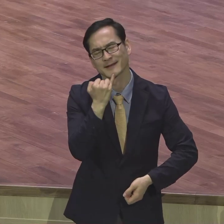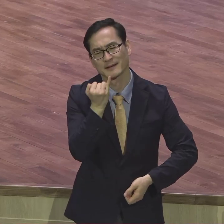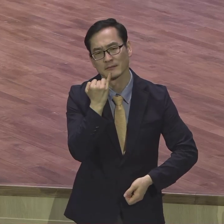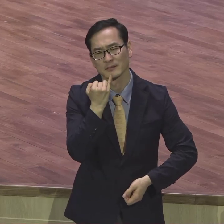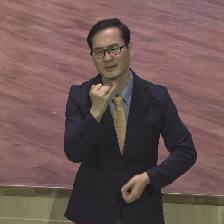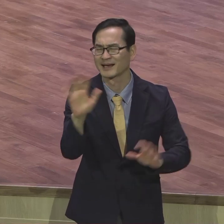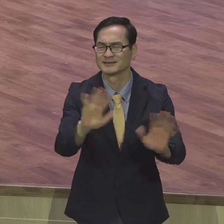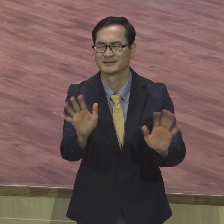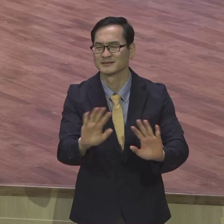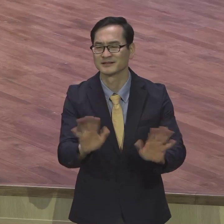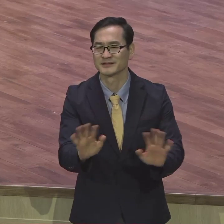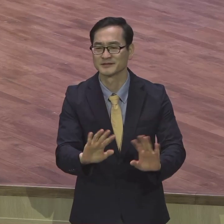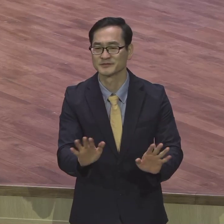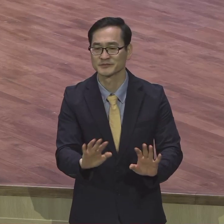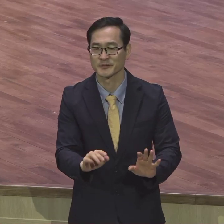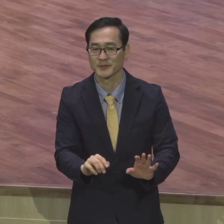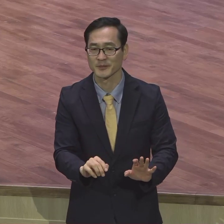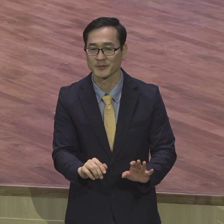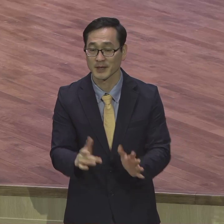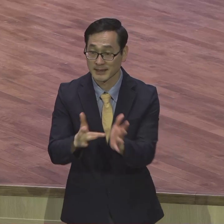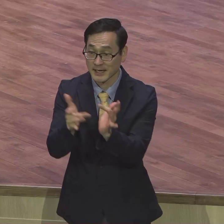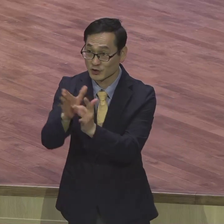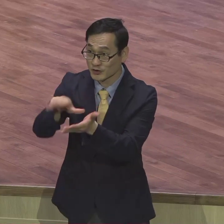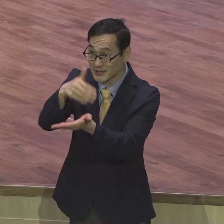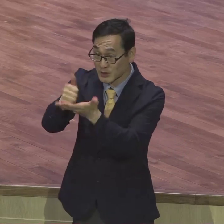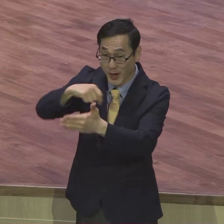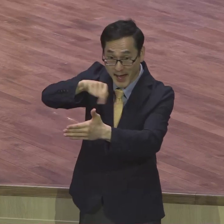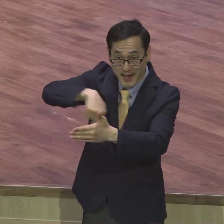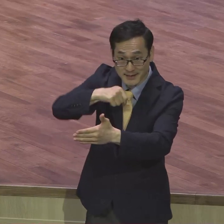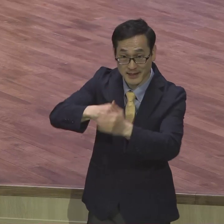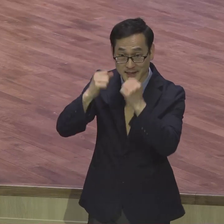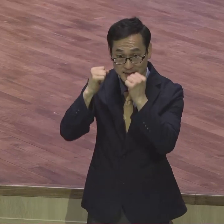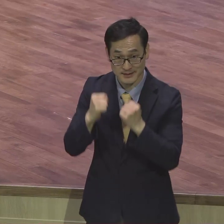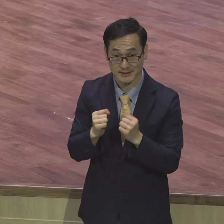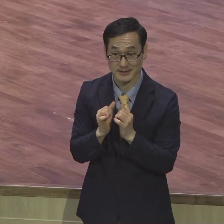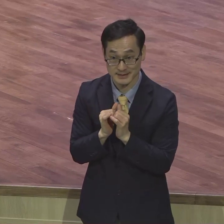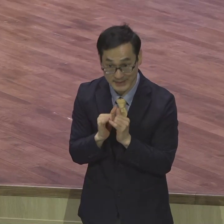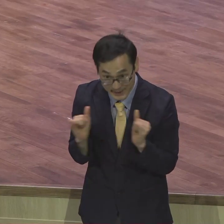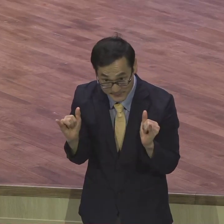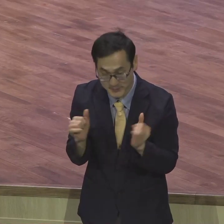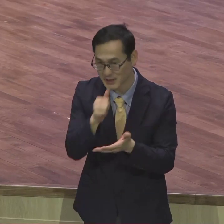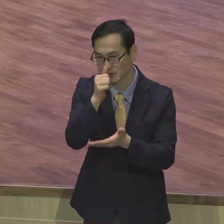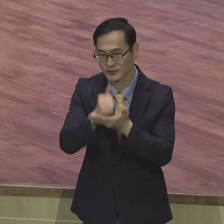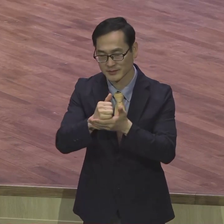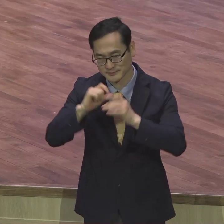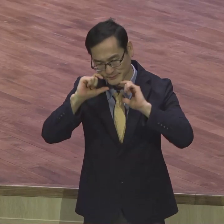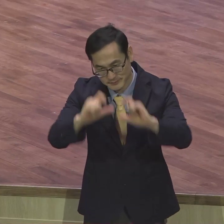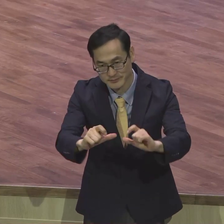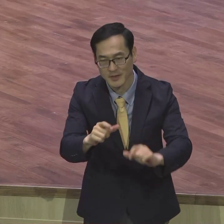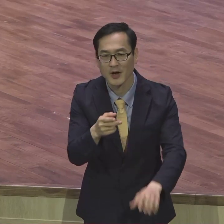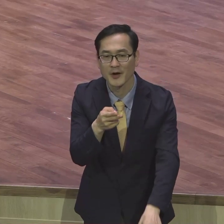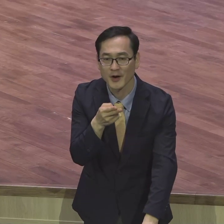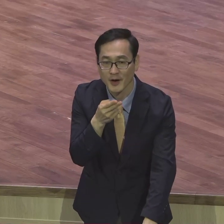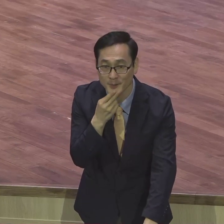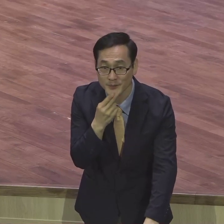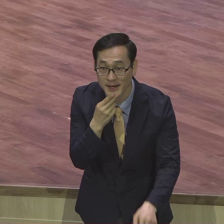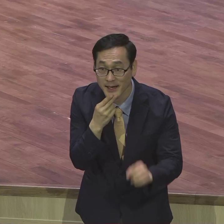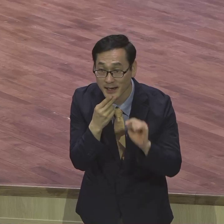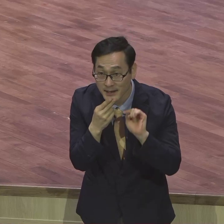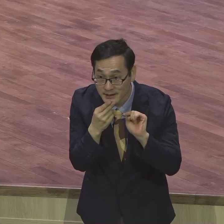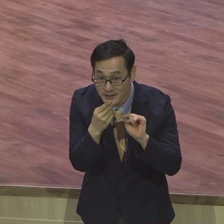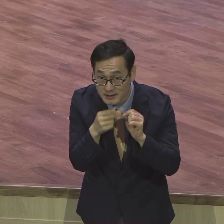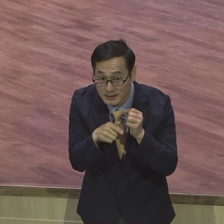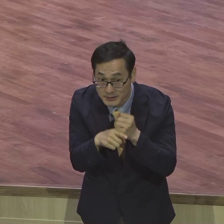예수 그리스도 안에 있는 자는 결코 정죄함이 없다라는 이